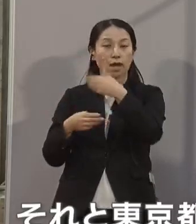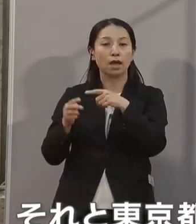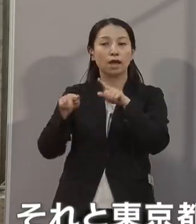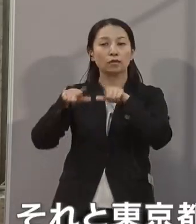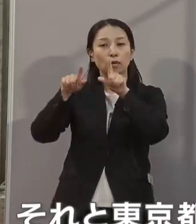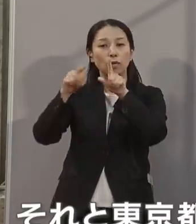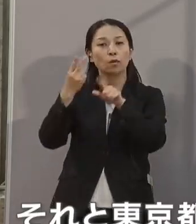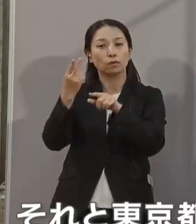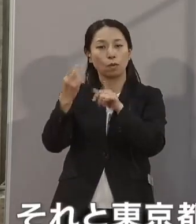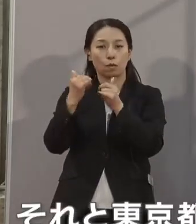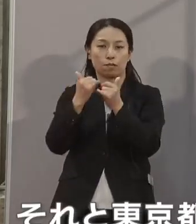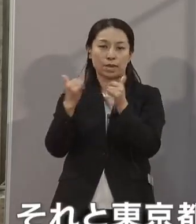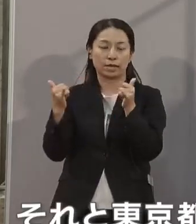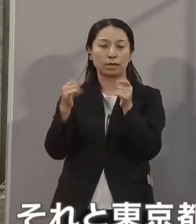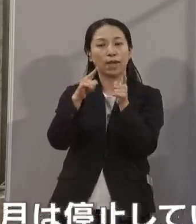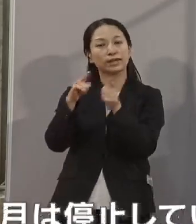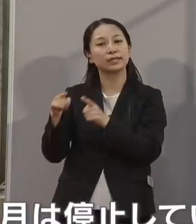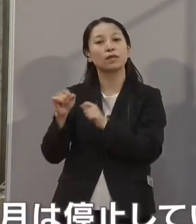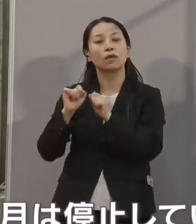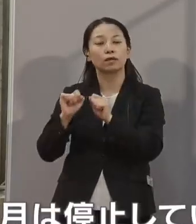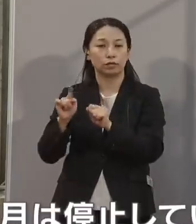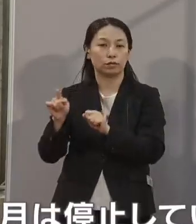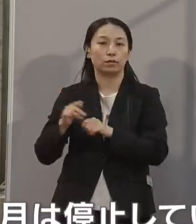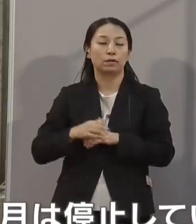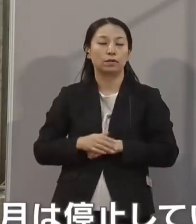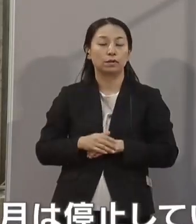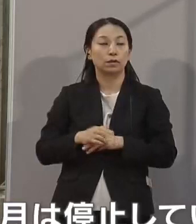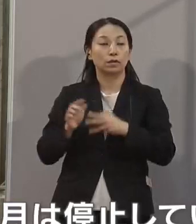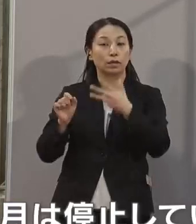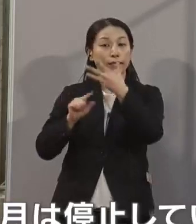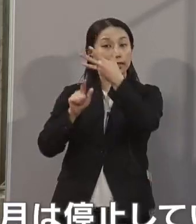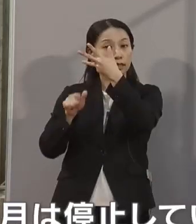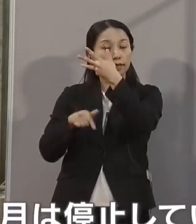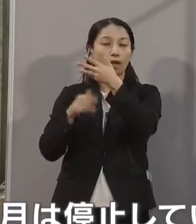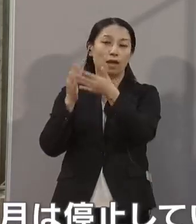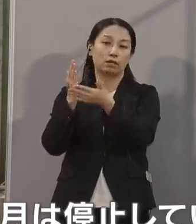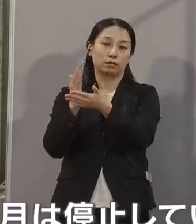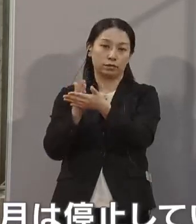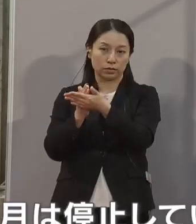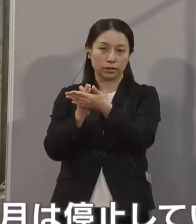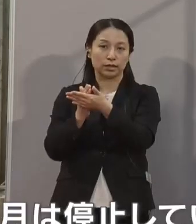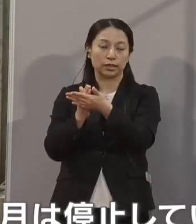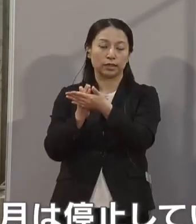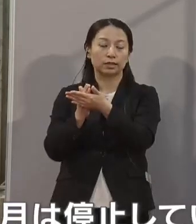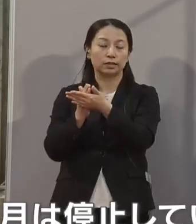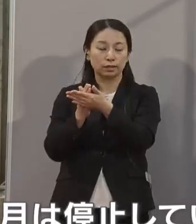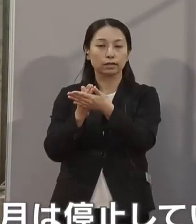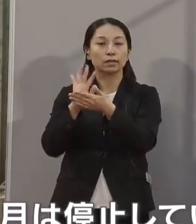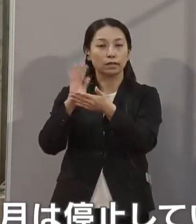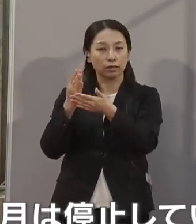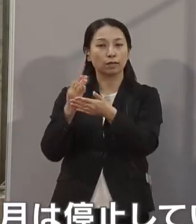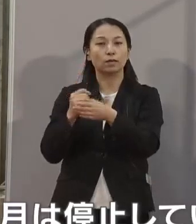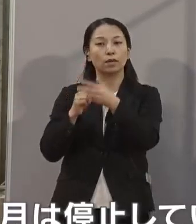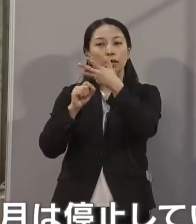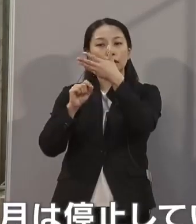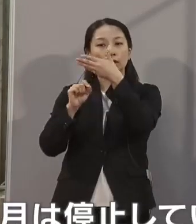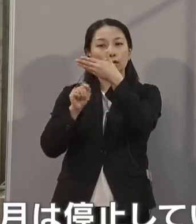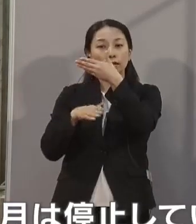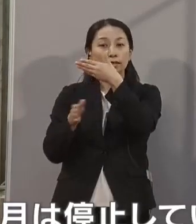ると、ね、8月は停止していましたが再開してやるんだ